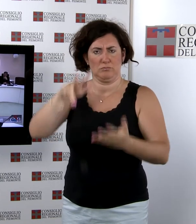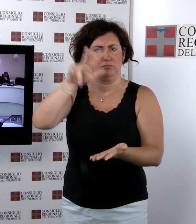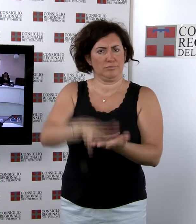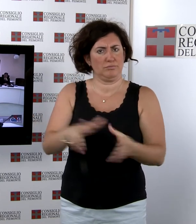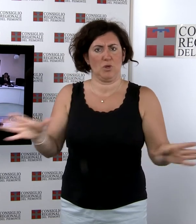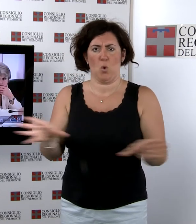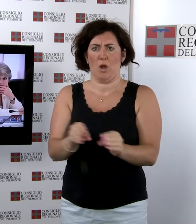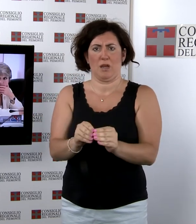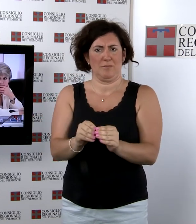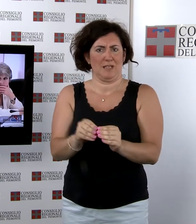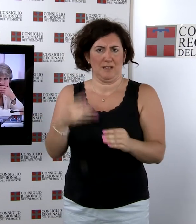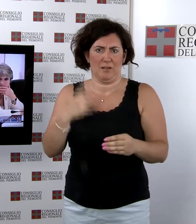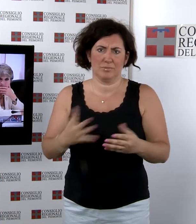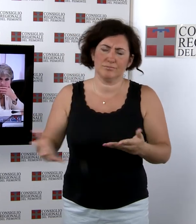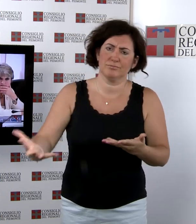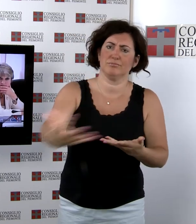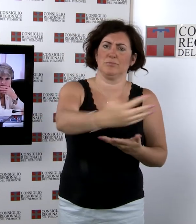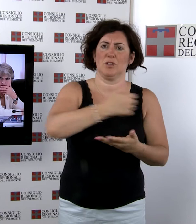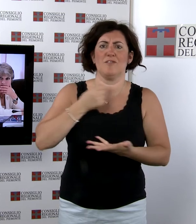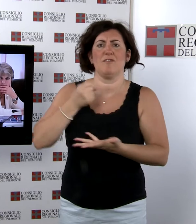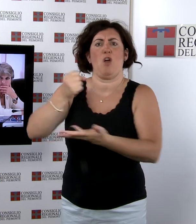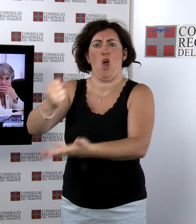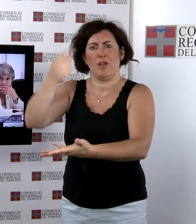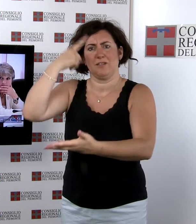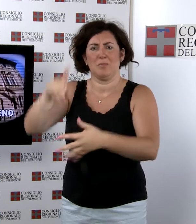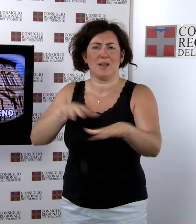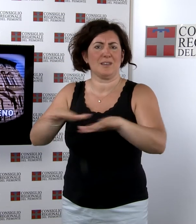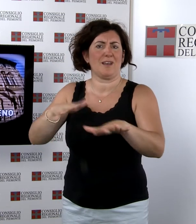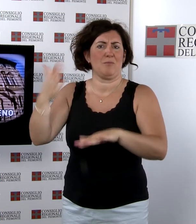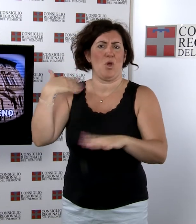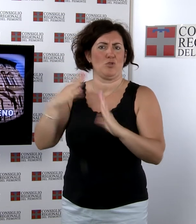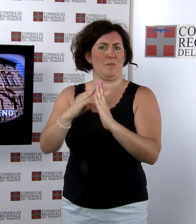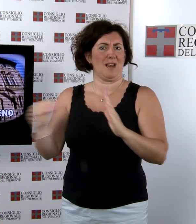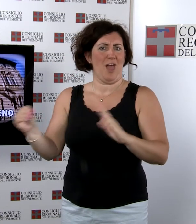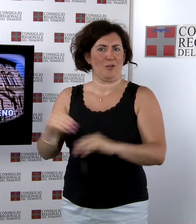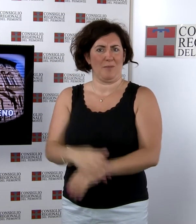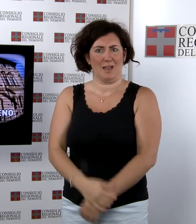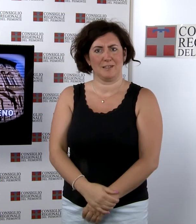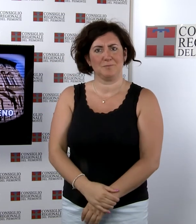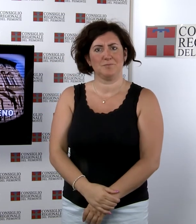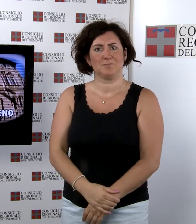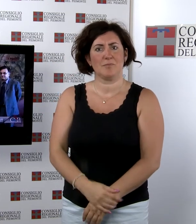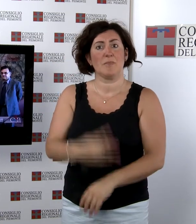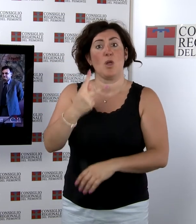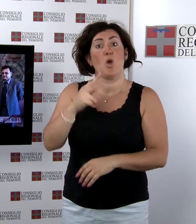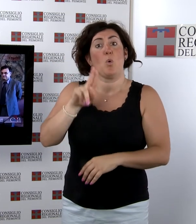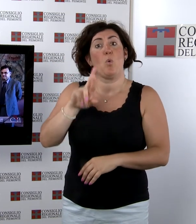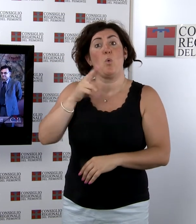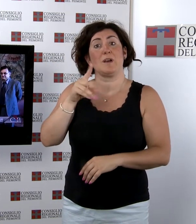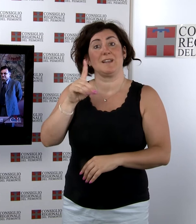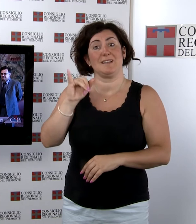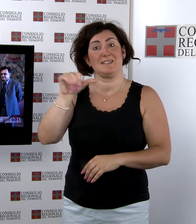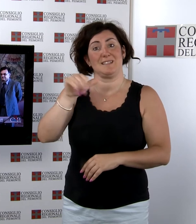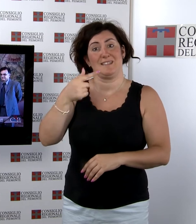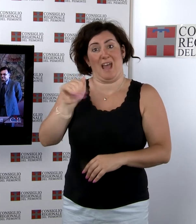fondi raccolti a favore delle popolazioni terremotate dell'Emilia-Romagna. Delegazione del Kurdistan iracheno. Dal